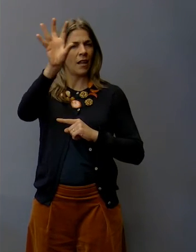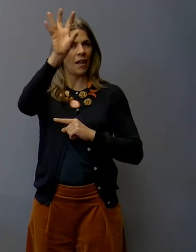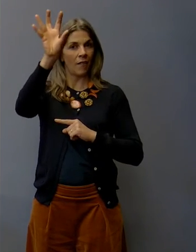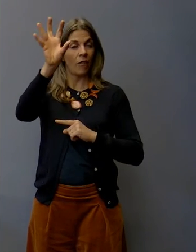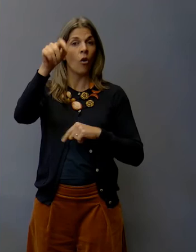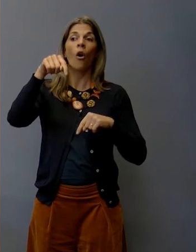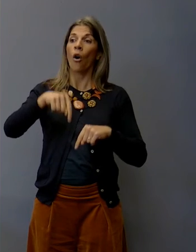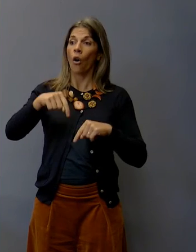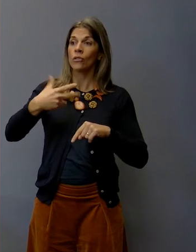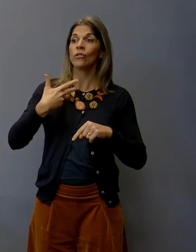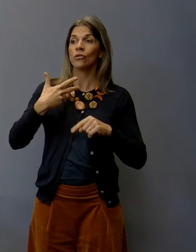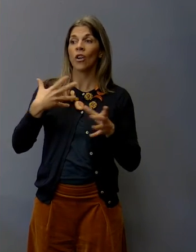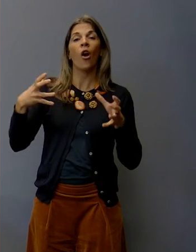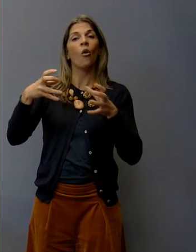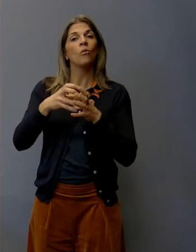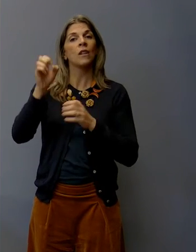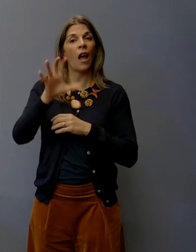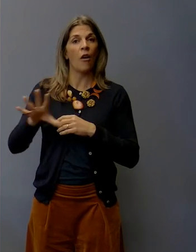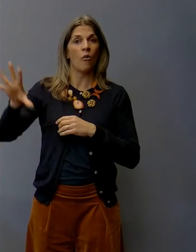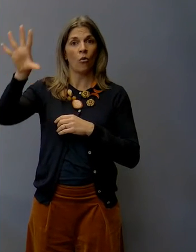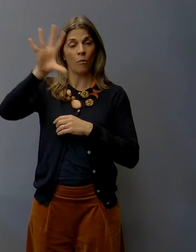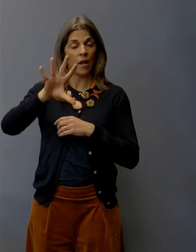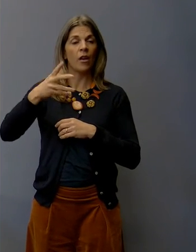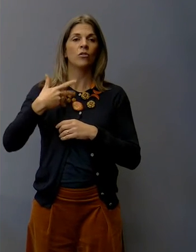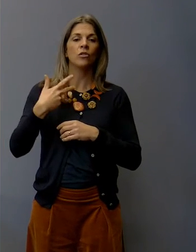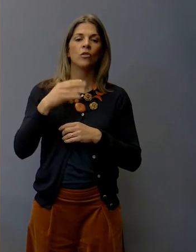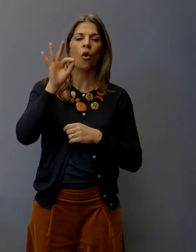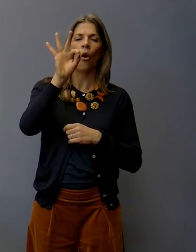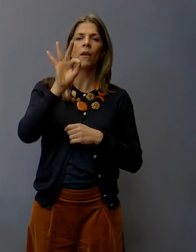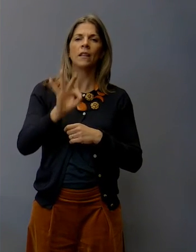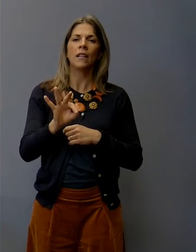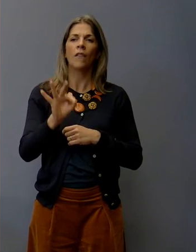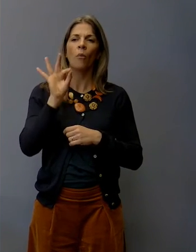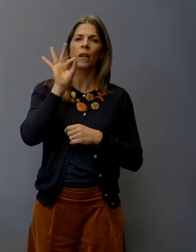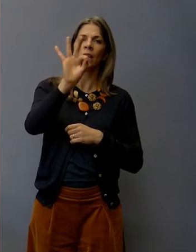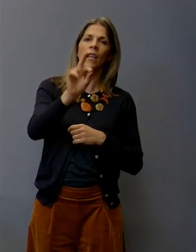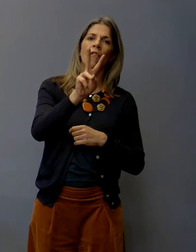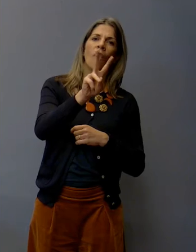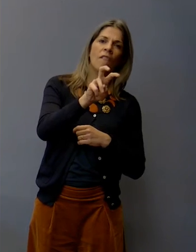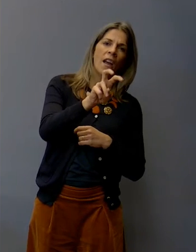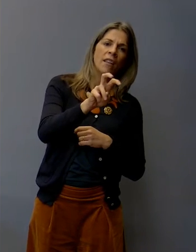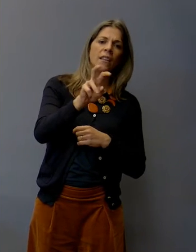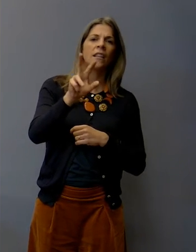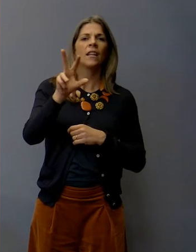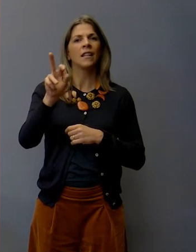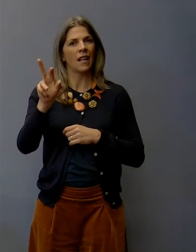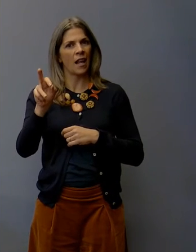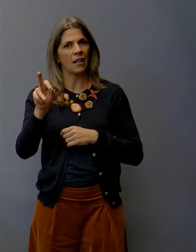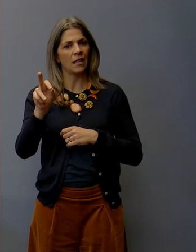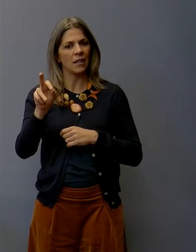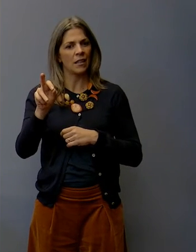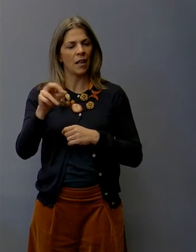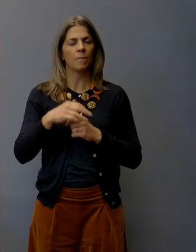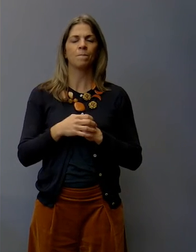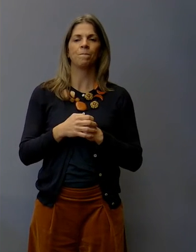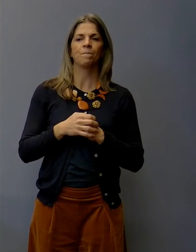dei progetti come dire con obiettivo 20 30 erano quelli 20 20 ora siamo già al 20